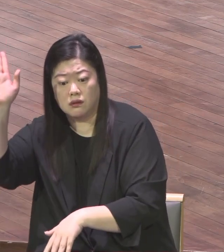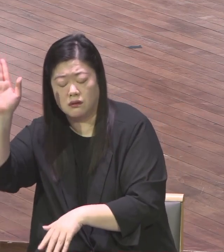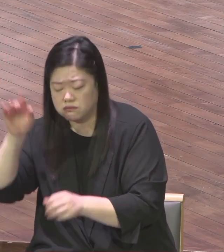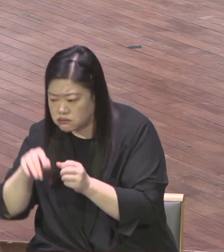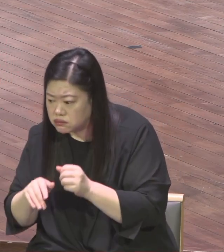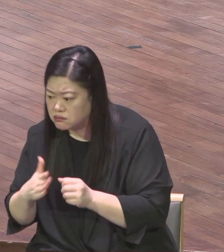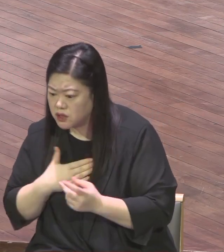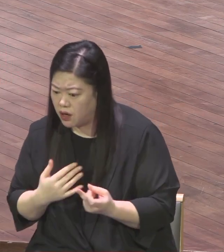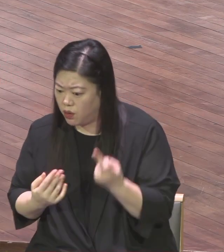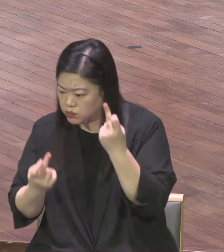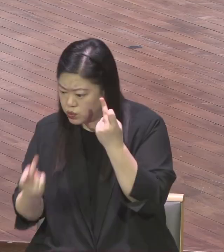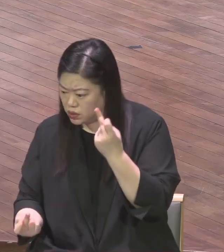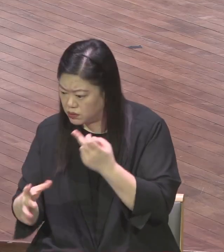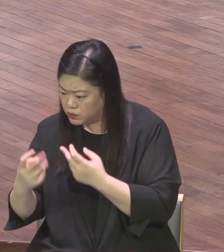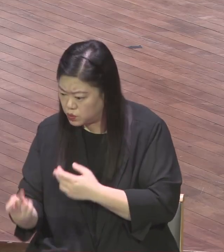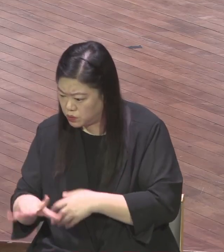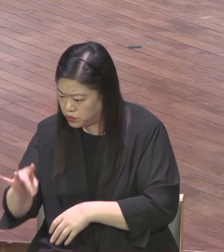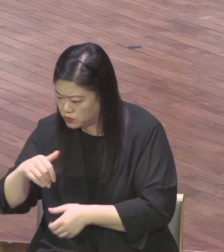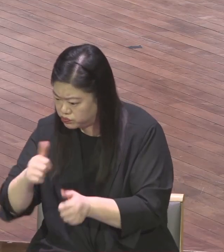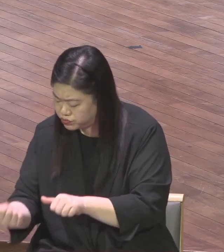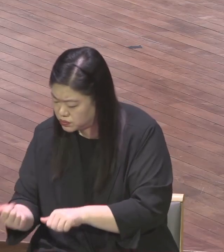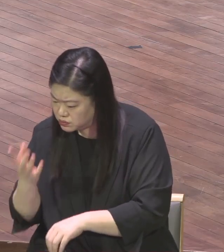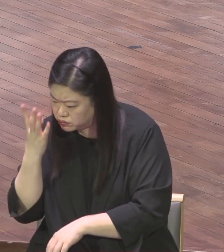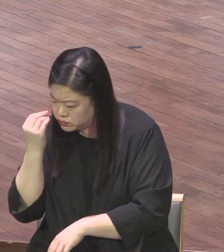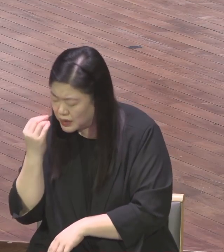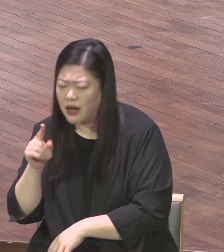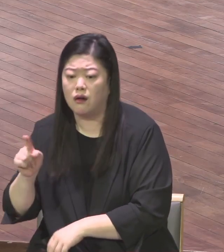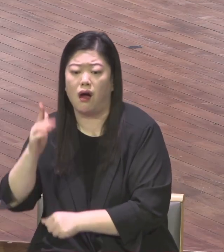주님께 부탁합니다. 그리고 저는 잡니다. 잠을 매일 밤.